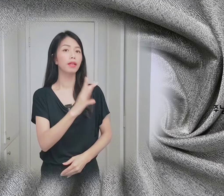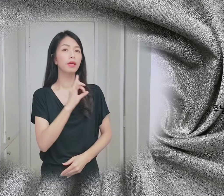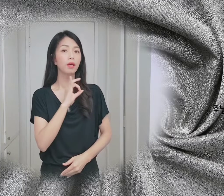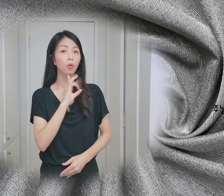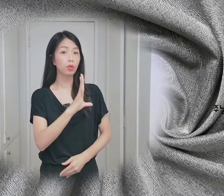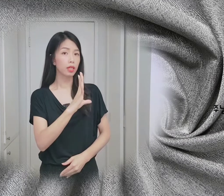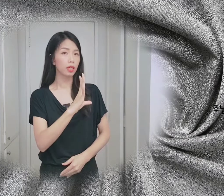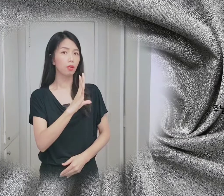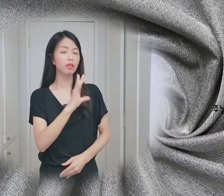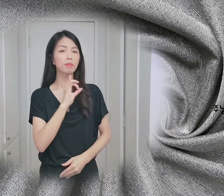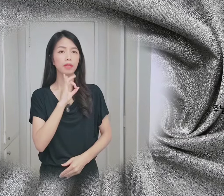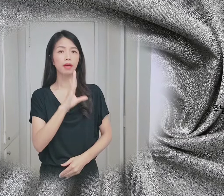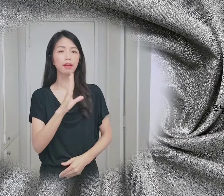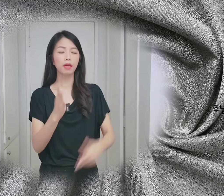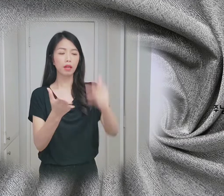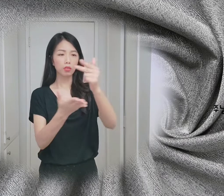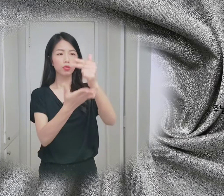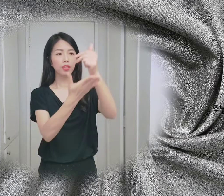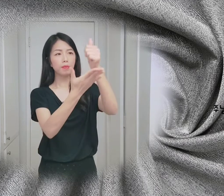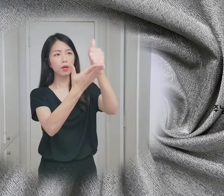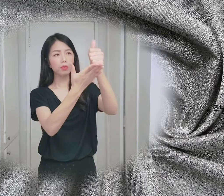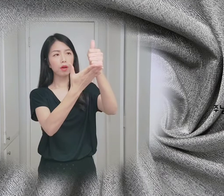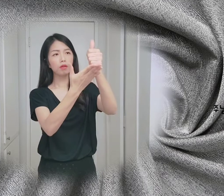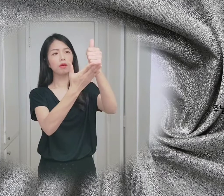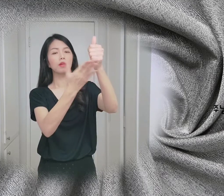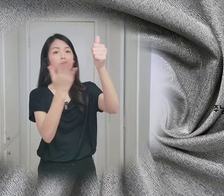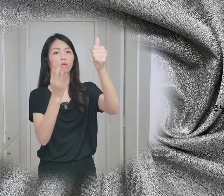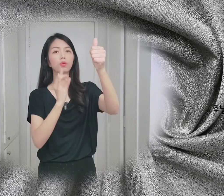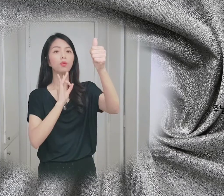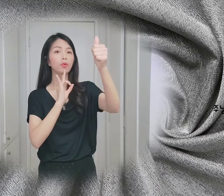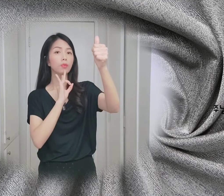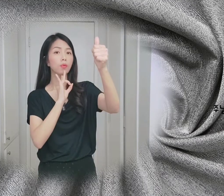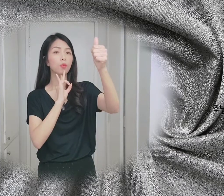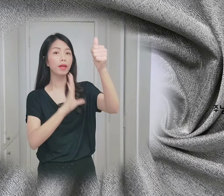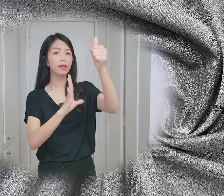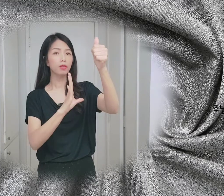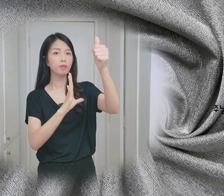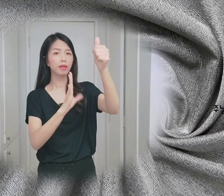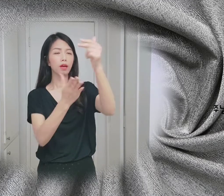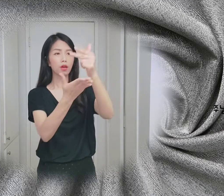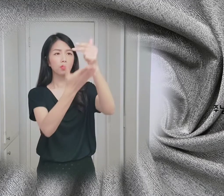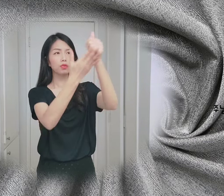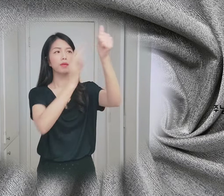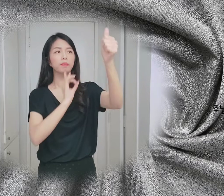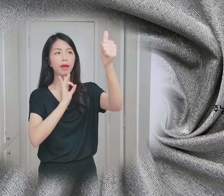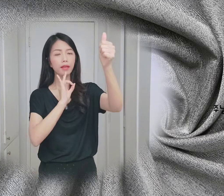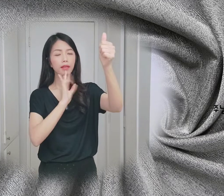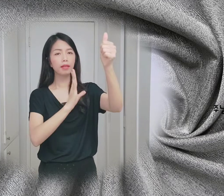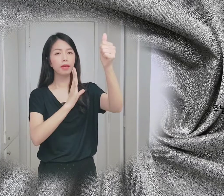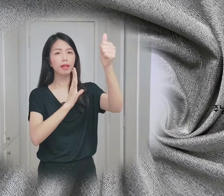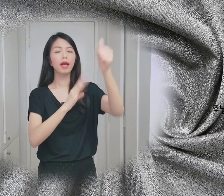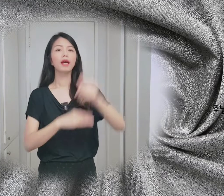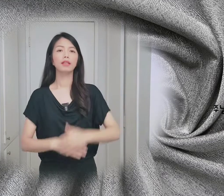모모만, 오직 이런 뜻입니다. 주님 하고요. 이 손으로 모모만 해주시면 돼요.